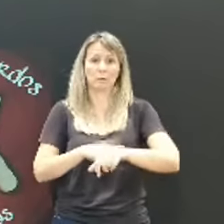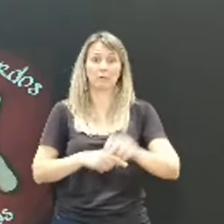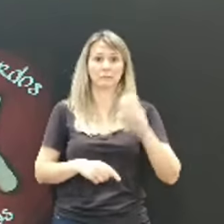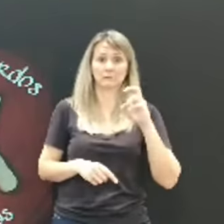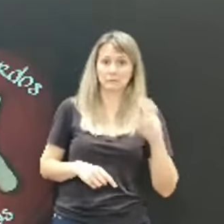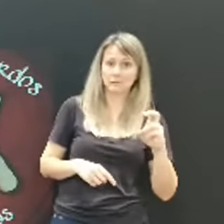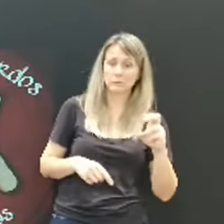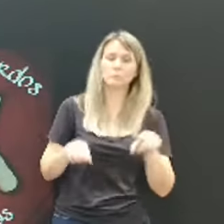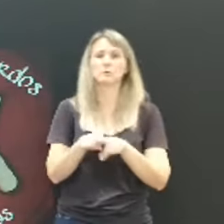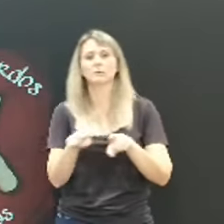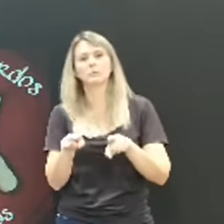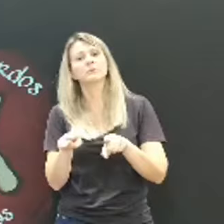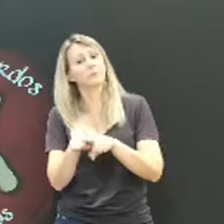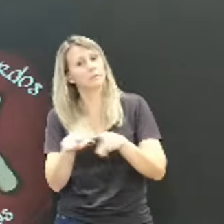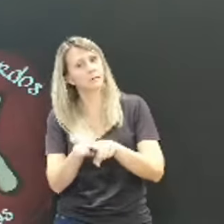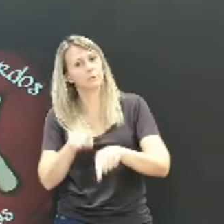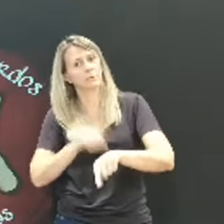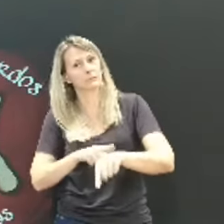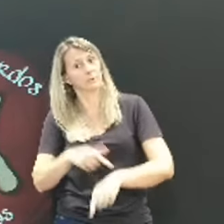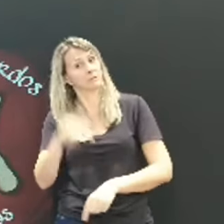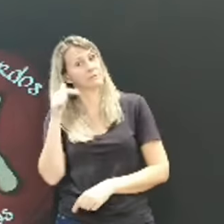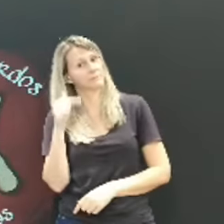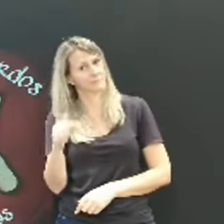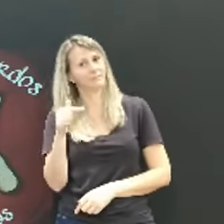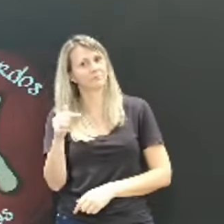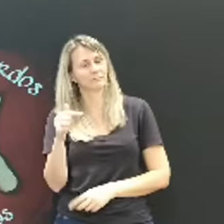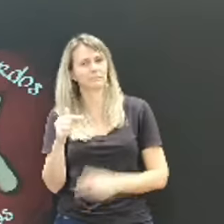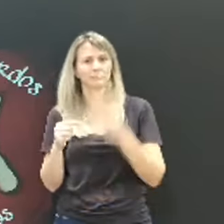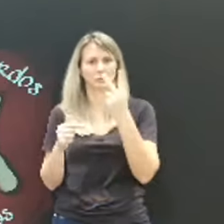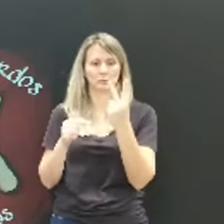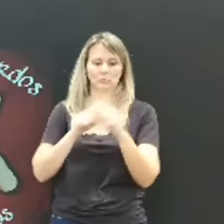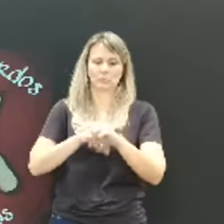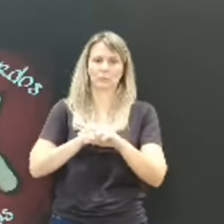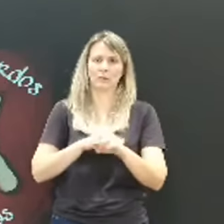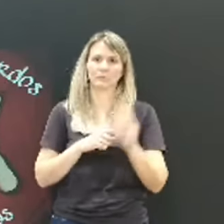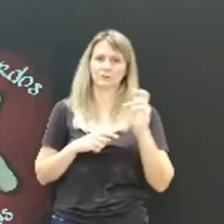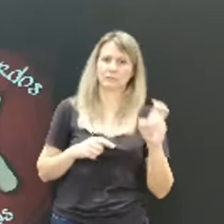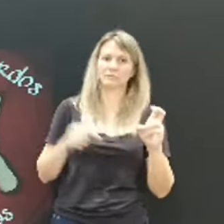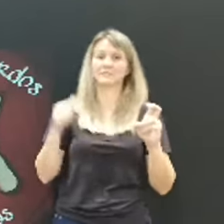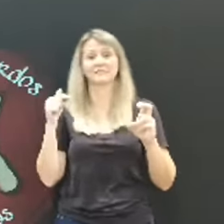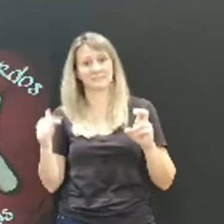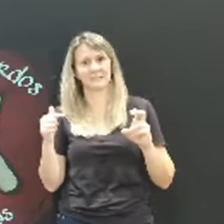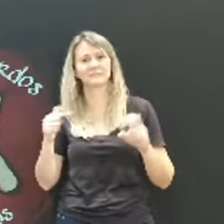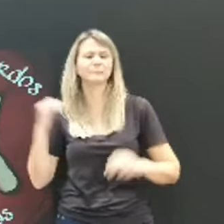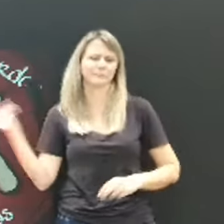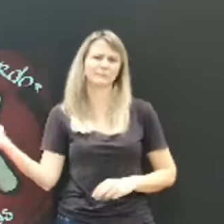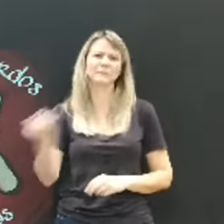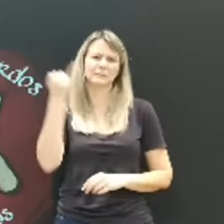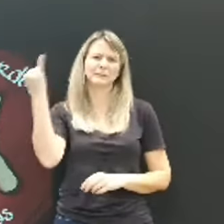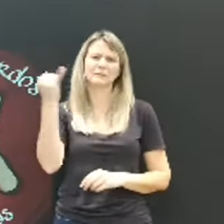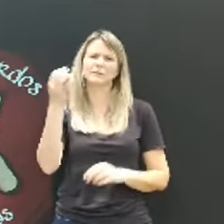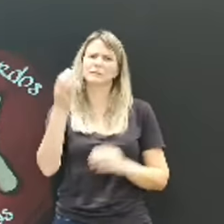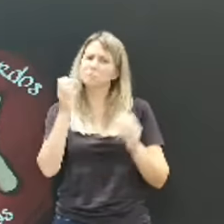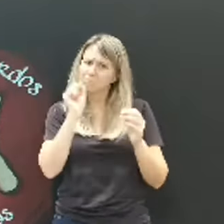as intérpretes, né? Nós trabalhamos com escala e aos domingos nós temos 2 cultos maravilhosos que também têm